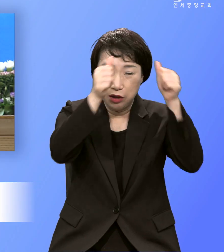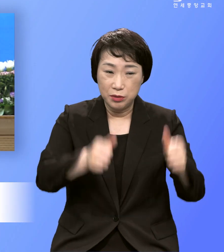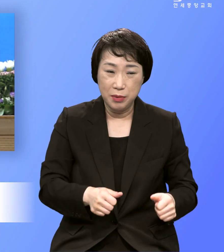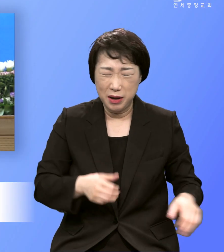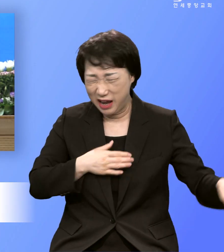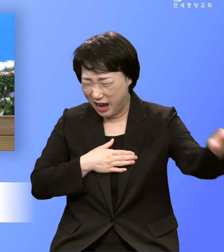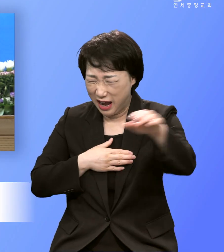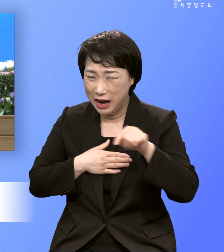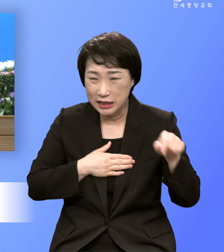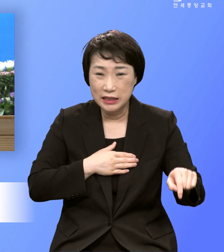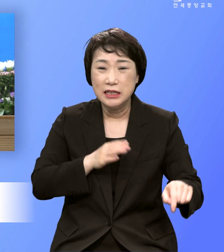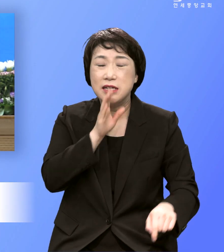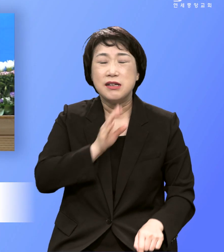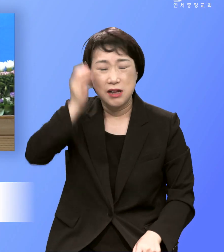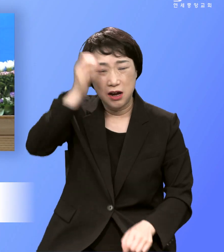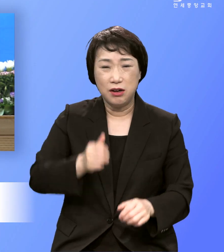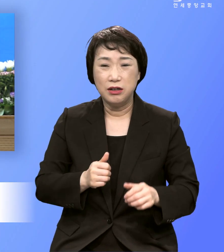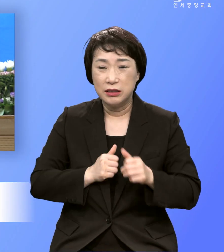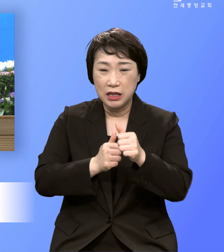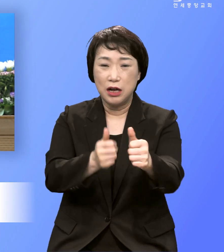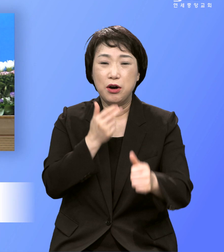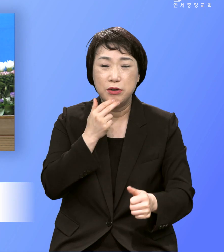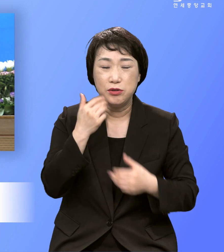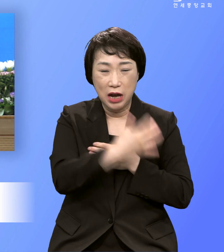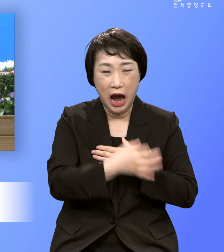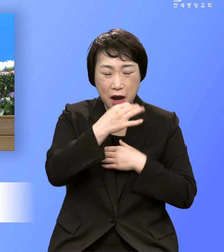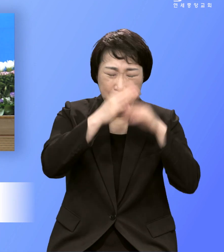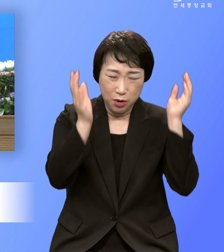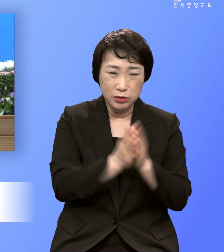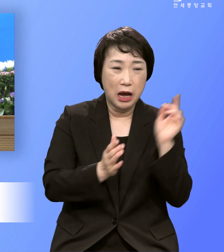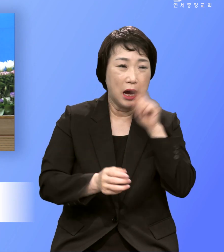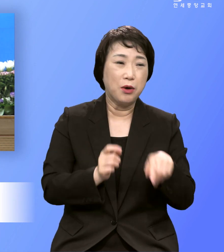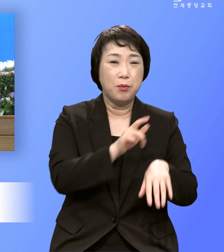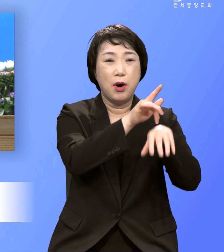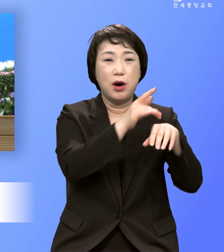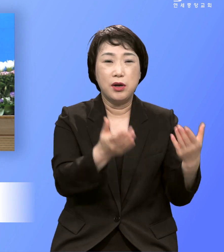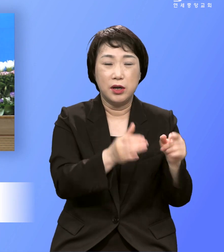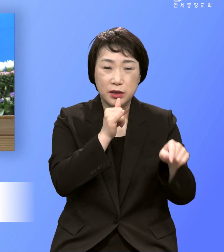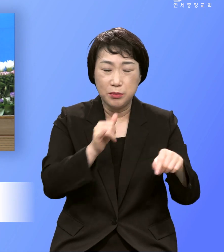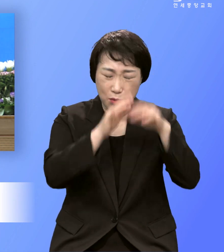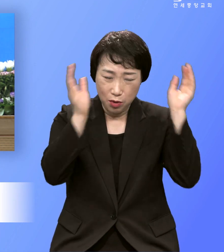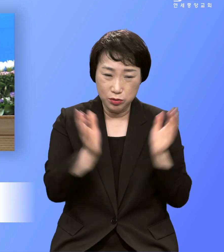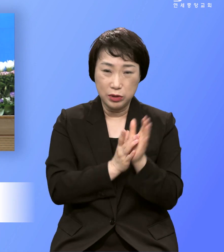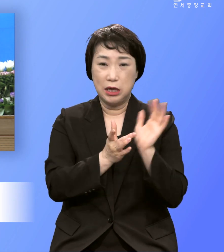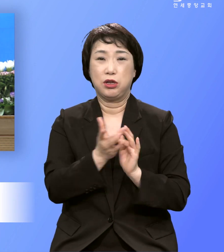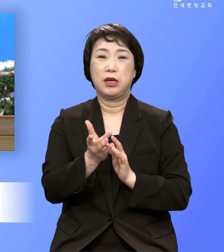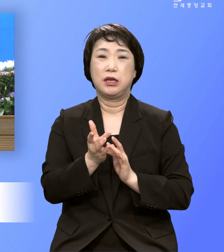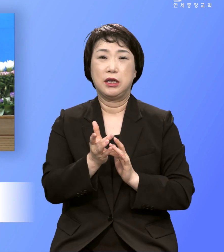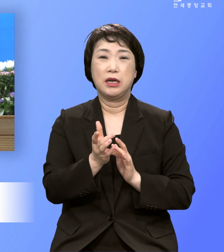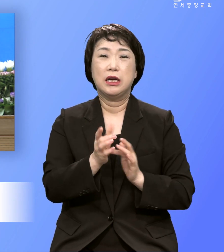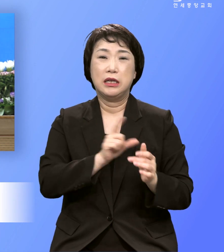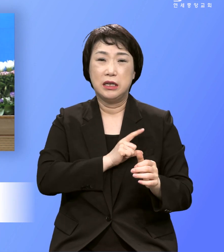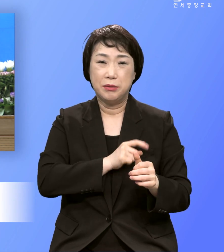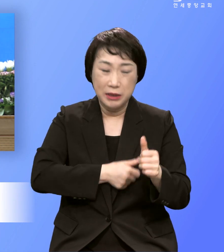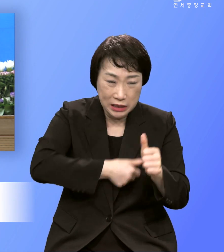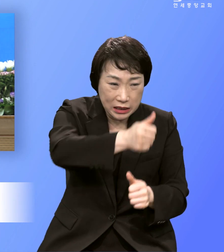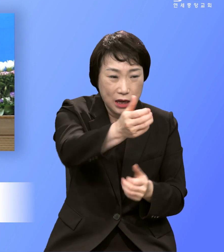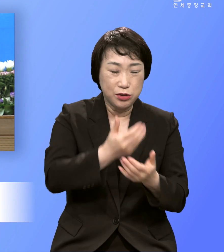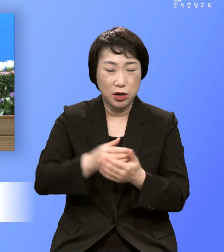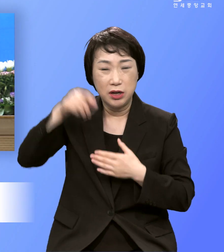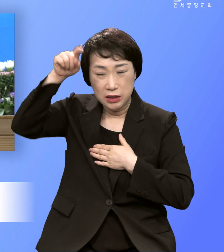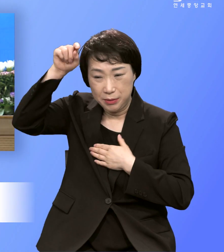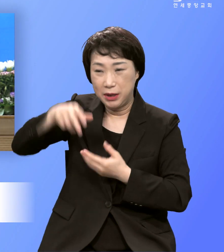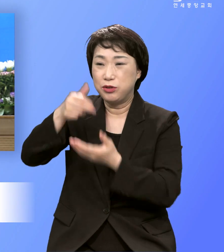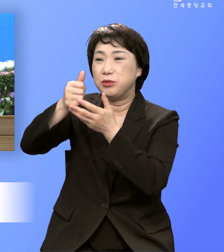숭배들 아버지 신령한 것을 쫓지 못하게 만든 육의 소욕들, 사단마귀의 기계들 우리 모두가 예수의 이름으로 이기게 하여 주시고 날마다 주님께서